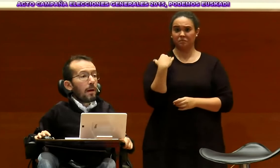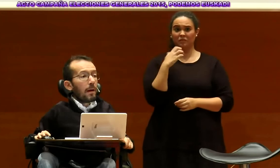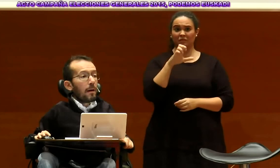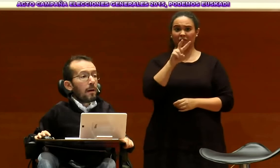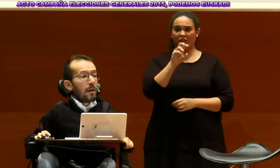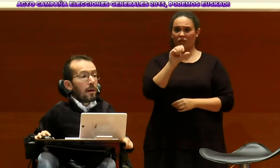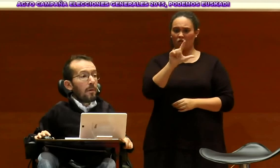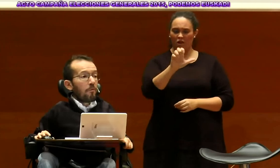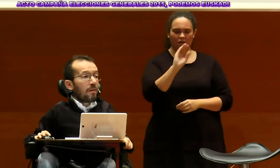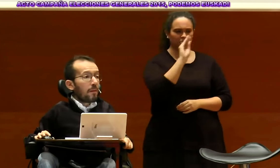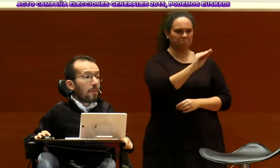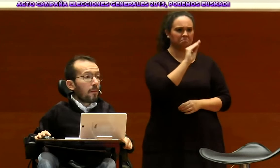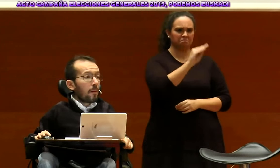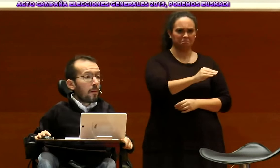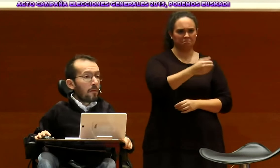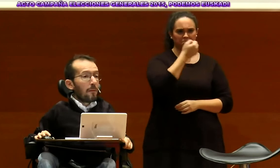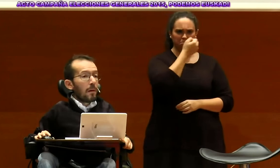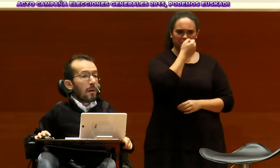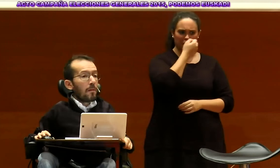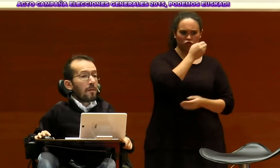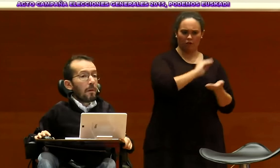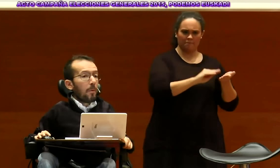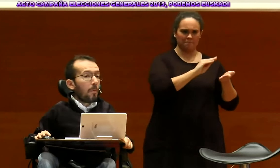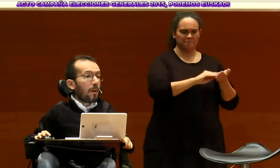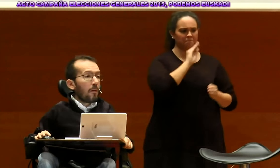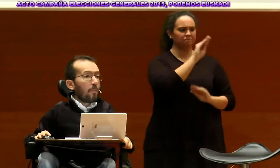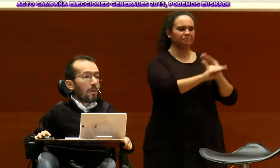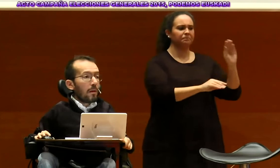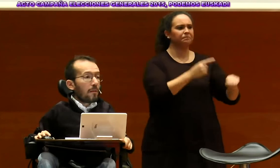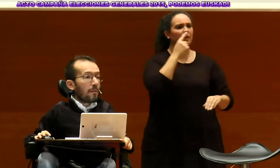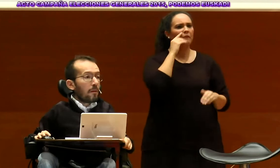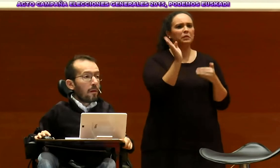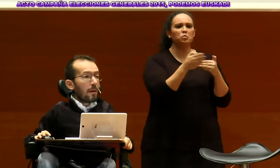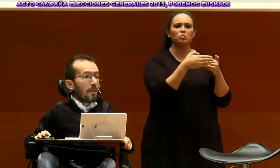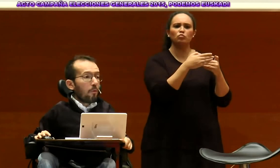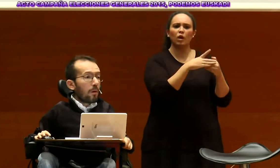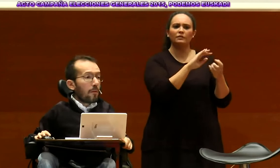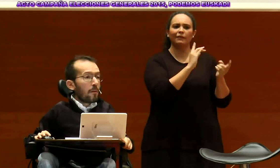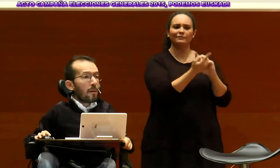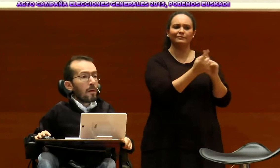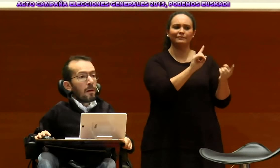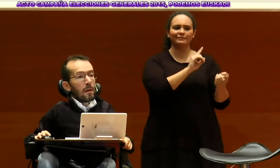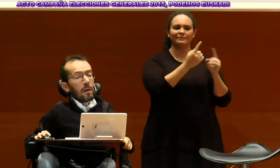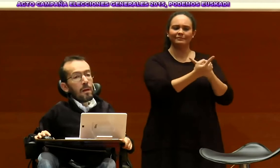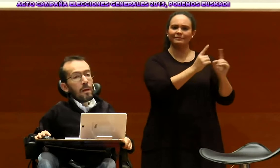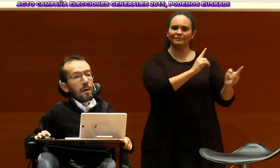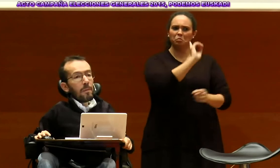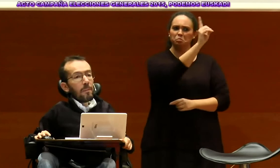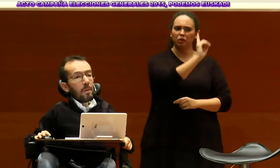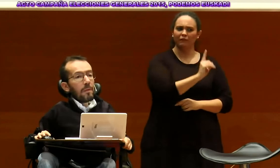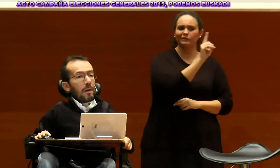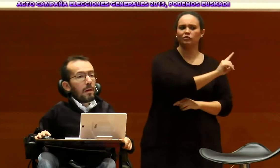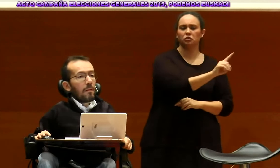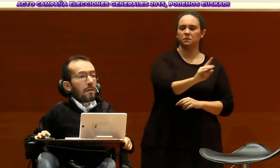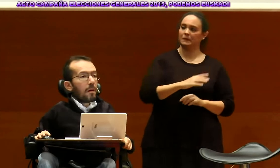Évole, a Pedro Sánchez, si va a prohibir las puertas giratorias, y al